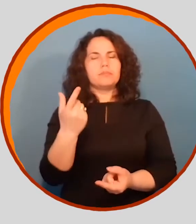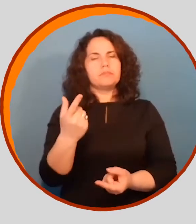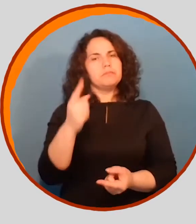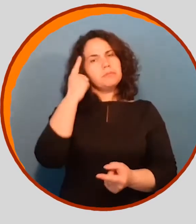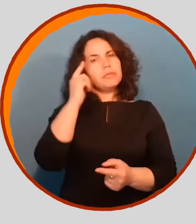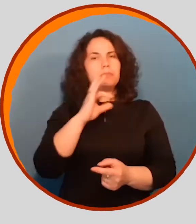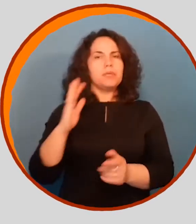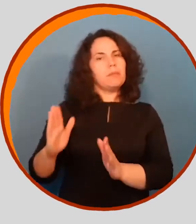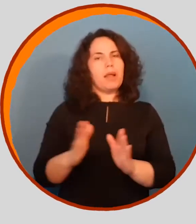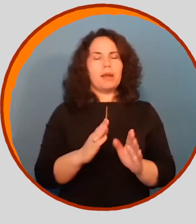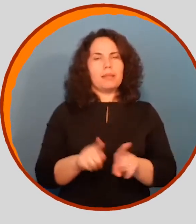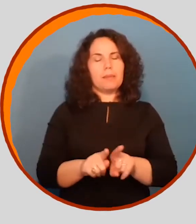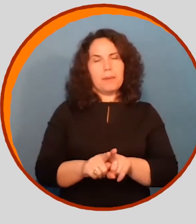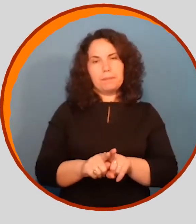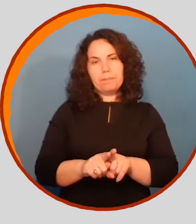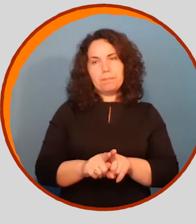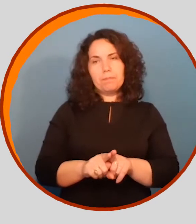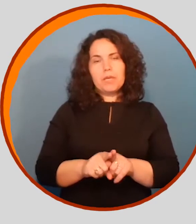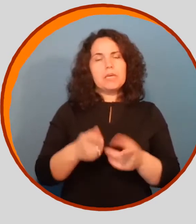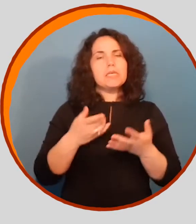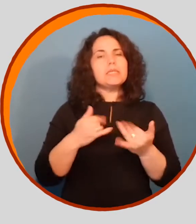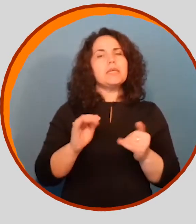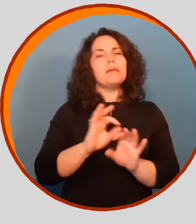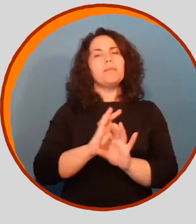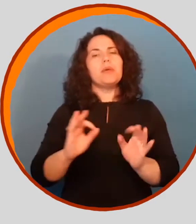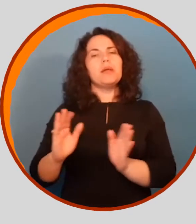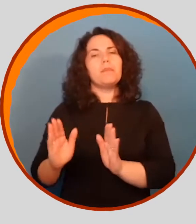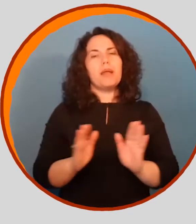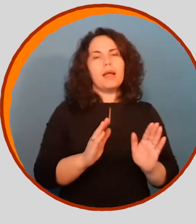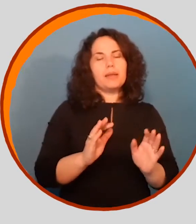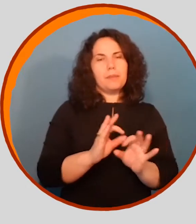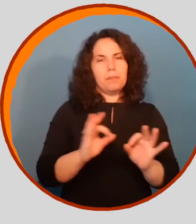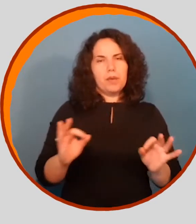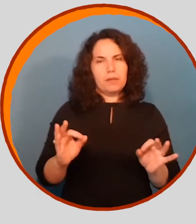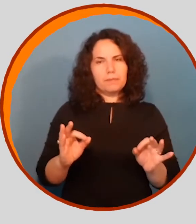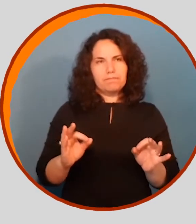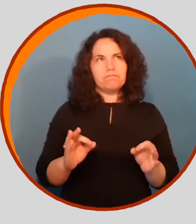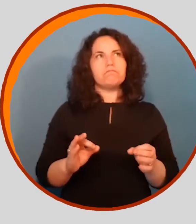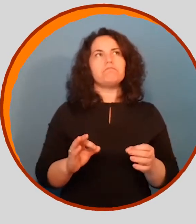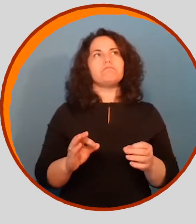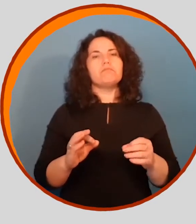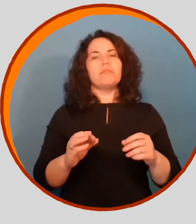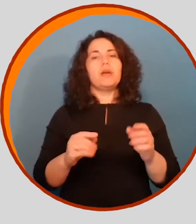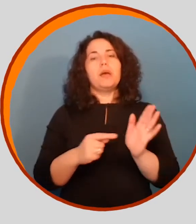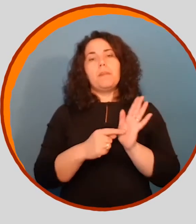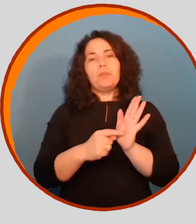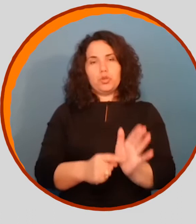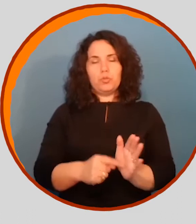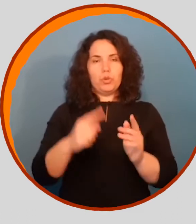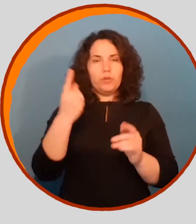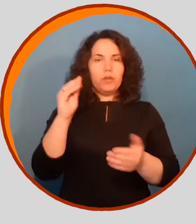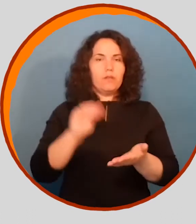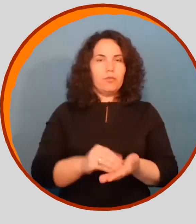kohën dhe energjitë e tyre. Disa ide për një rutinë të shëndetshme do ishte rregullimi i